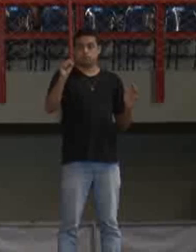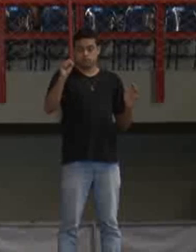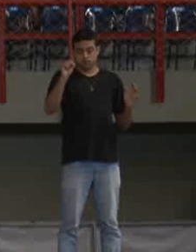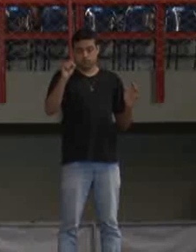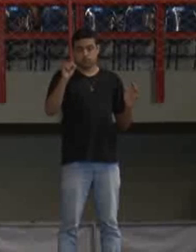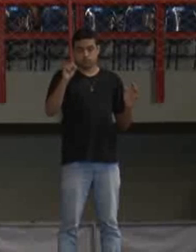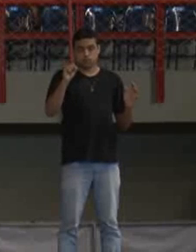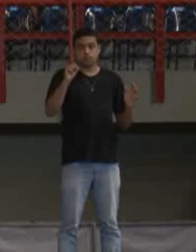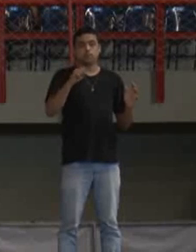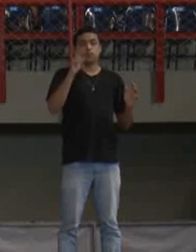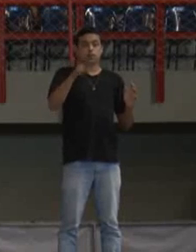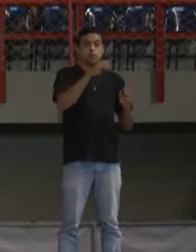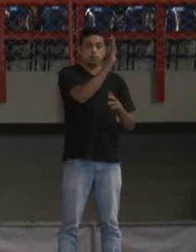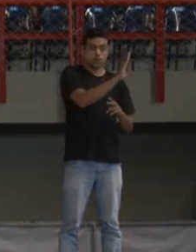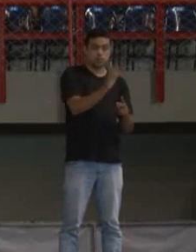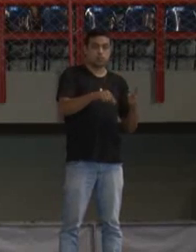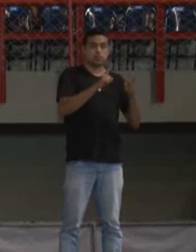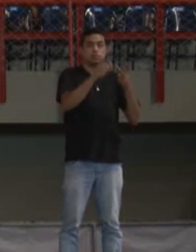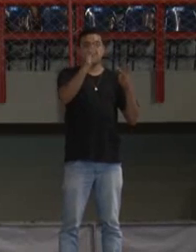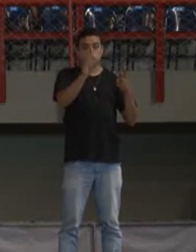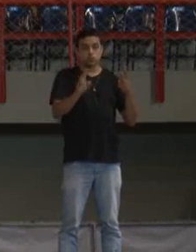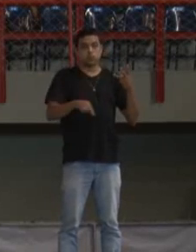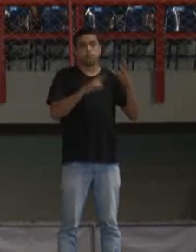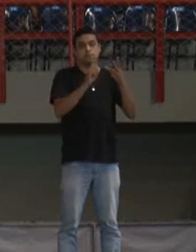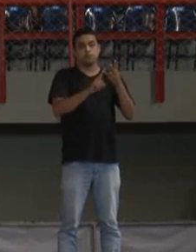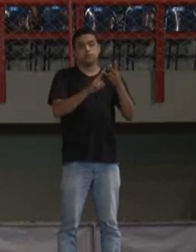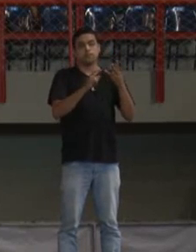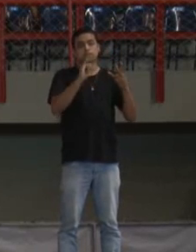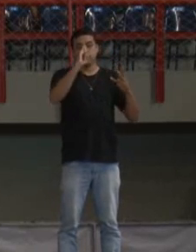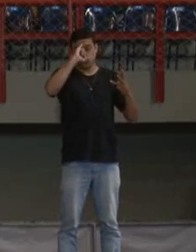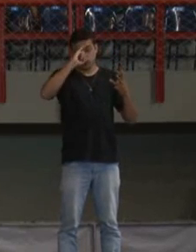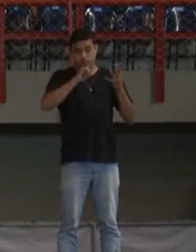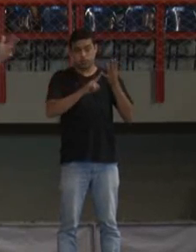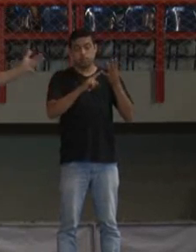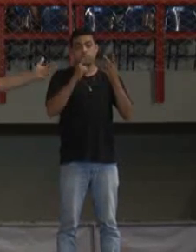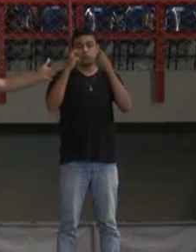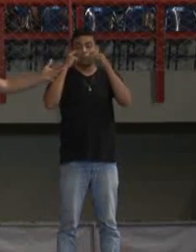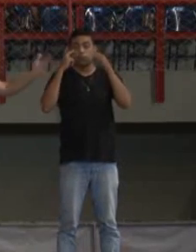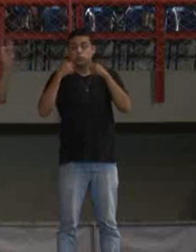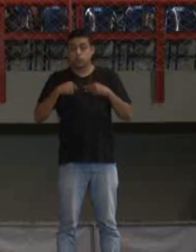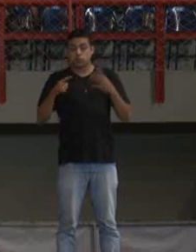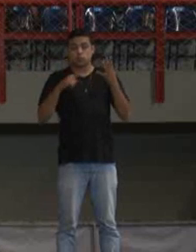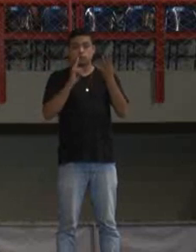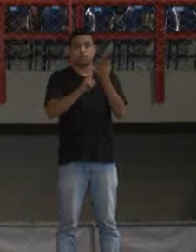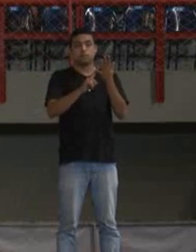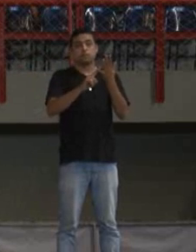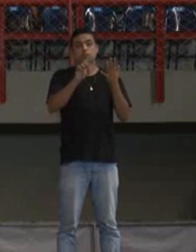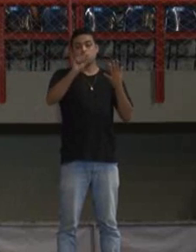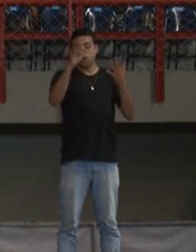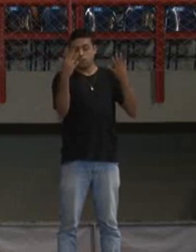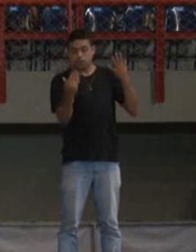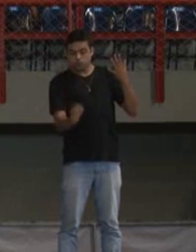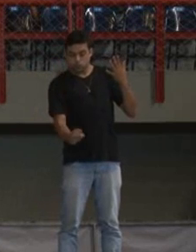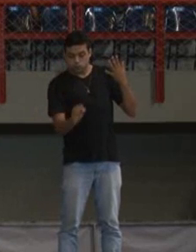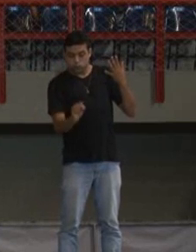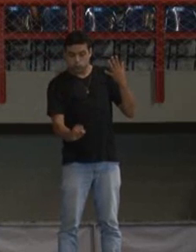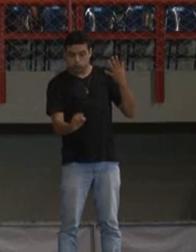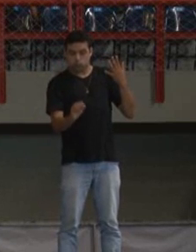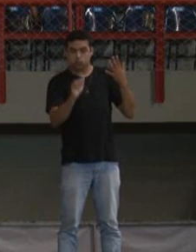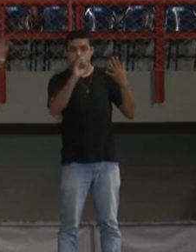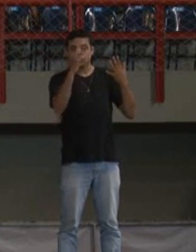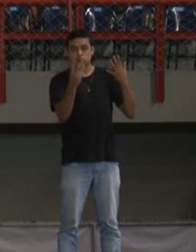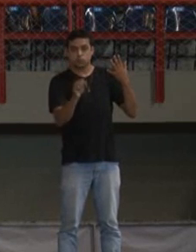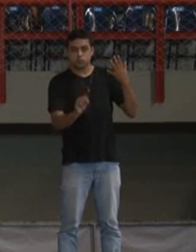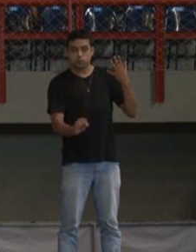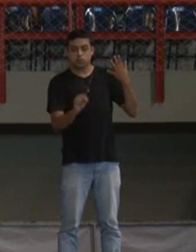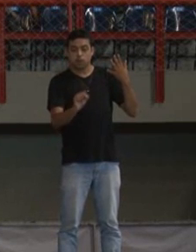B-R-I-C-S. Brasil, Rússia, Índia, China e África do Sul. South Africa.